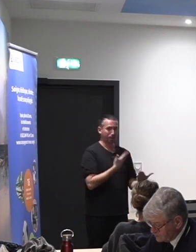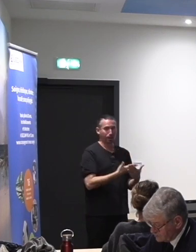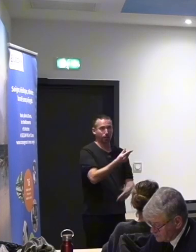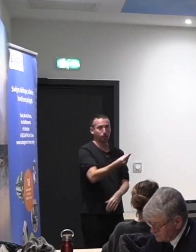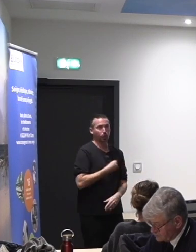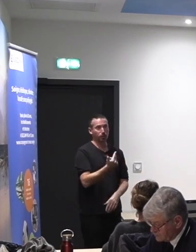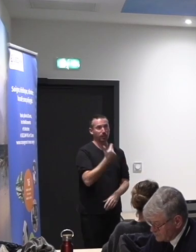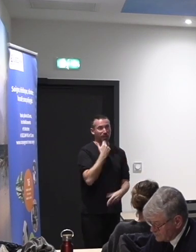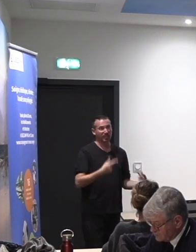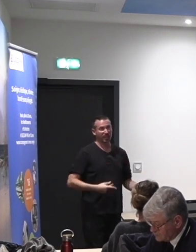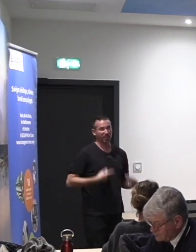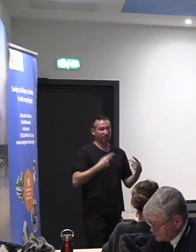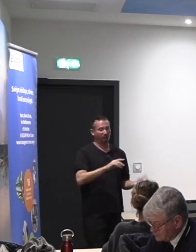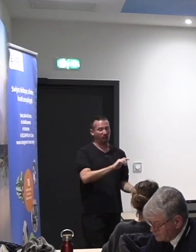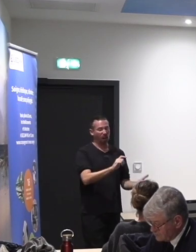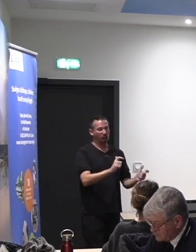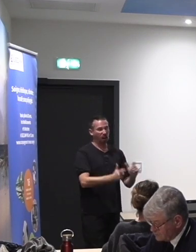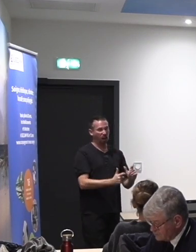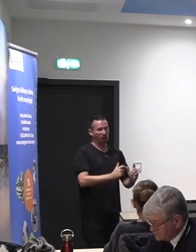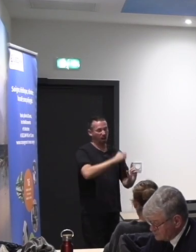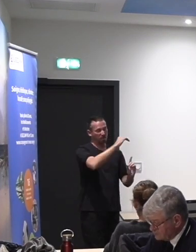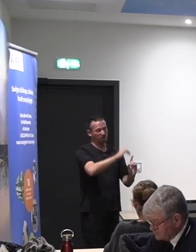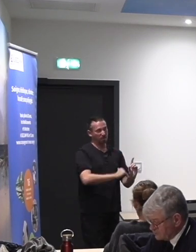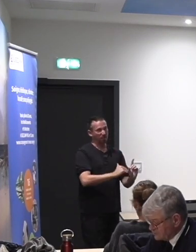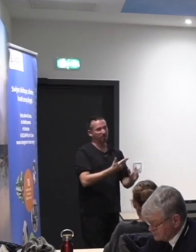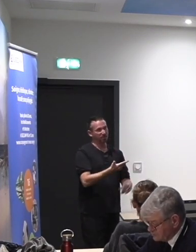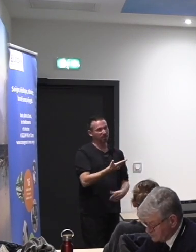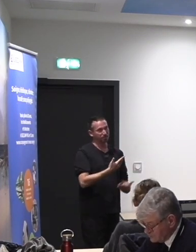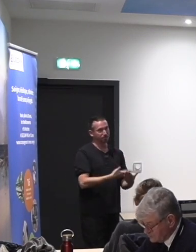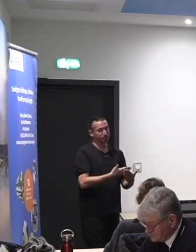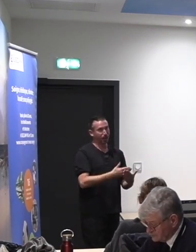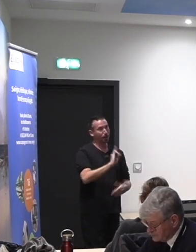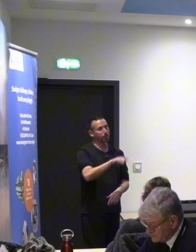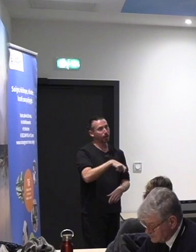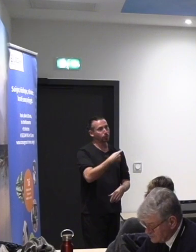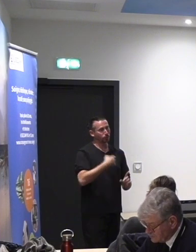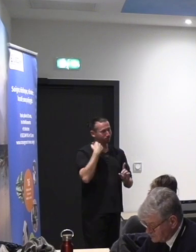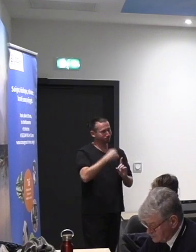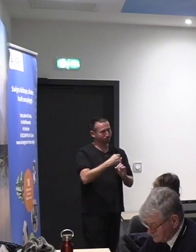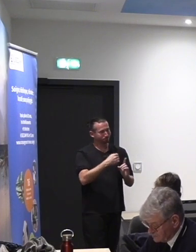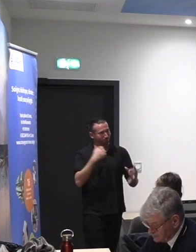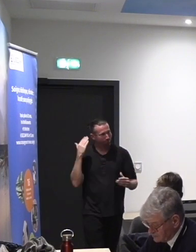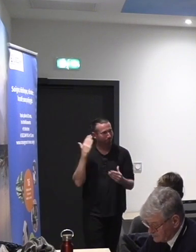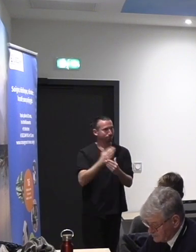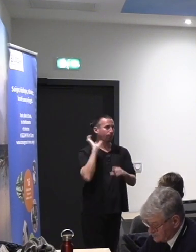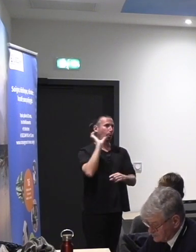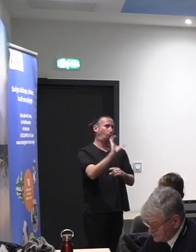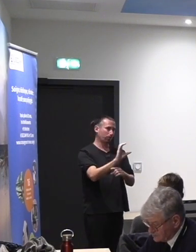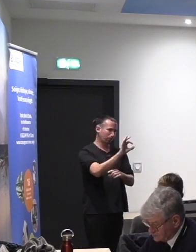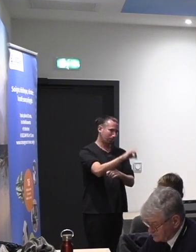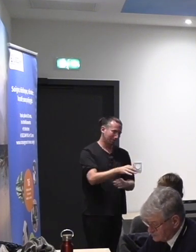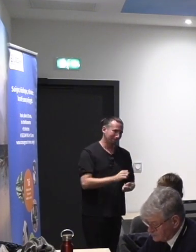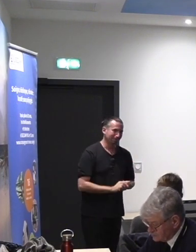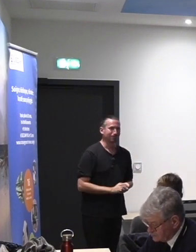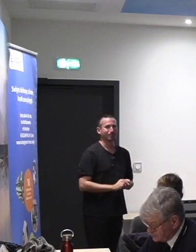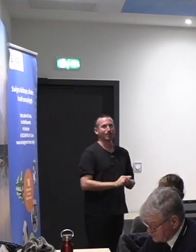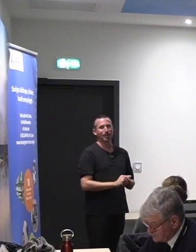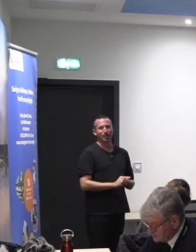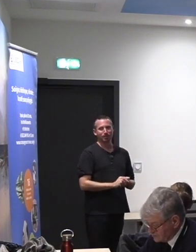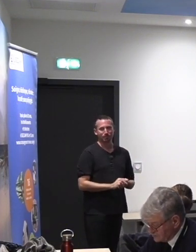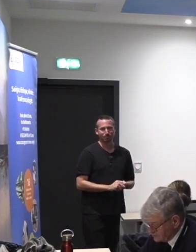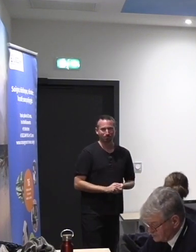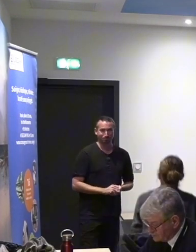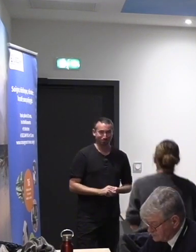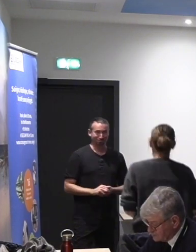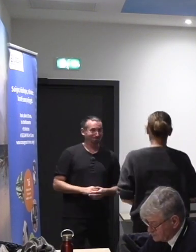vie, entre guillemets. Donc c'est quelque chose contre lequel il faut évidemment lutter. Mais pour autant, même si, et il le faut,